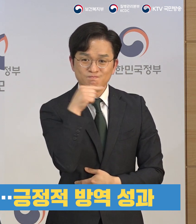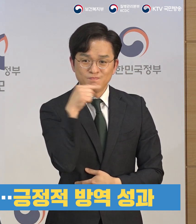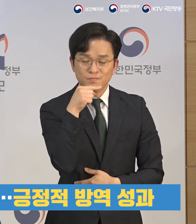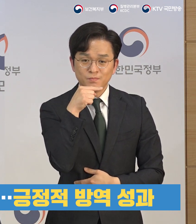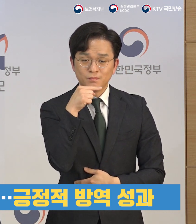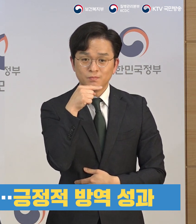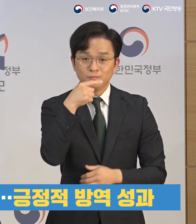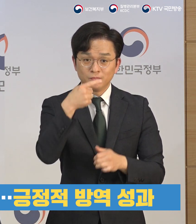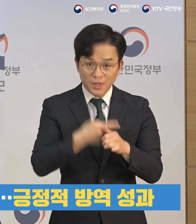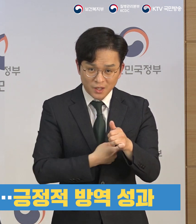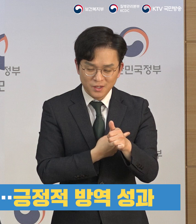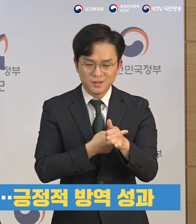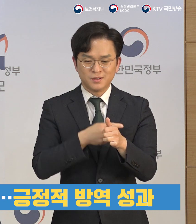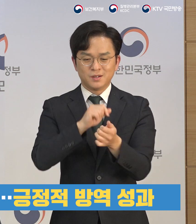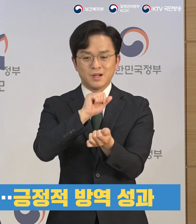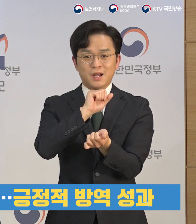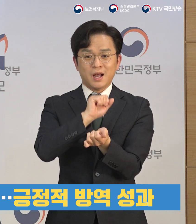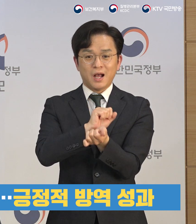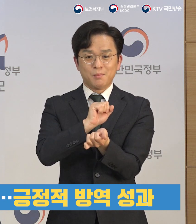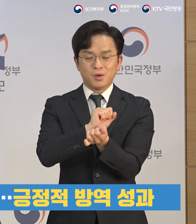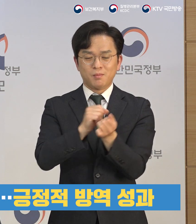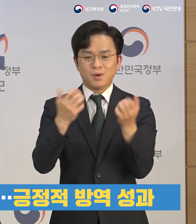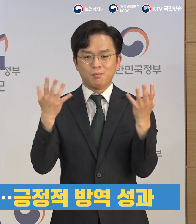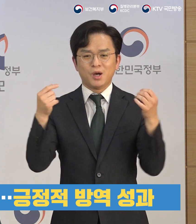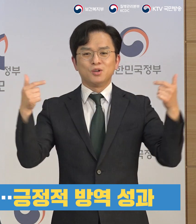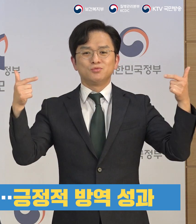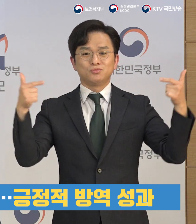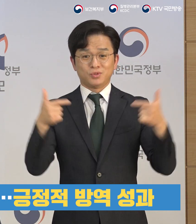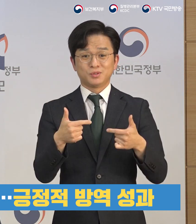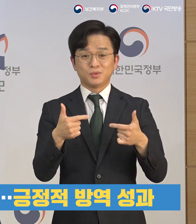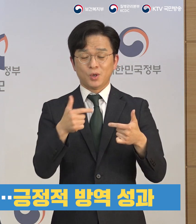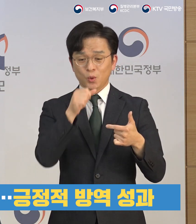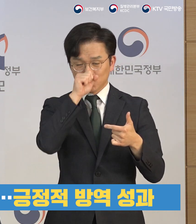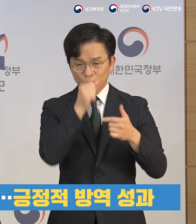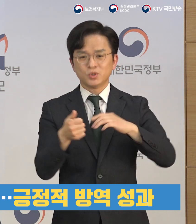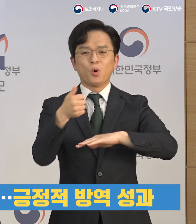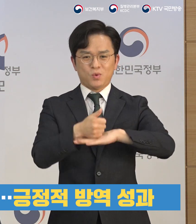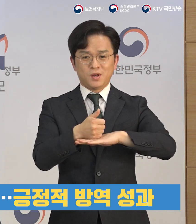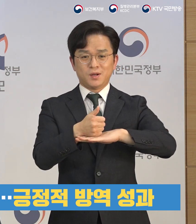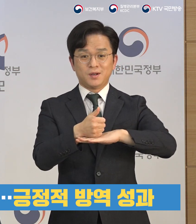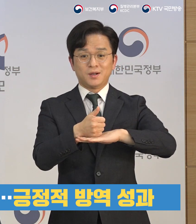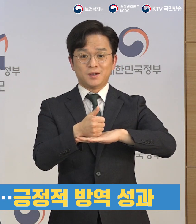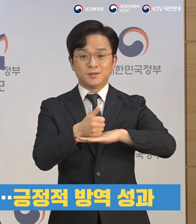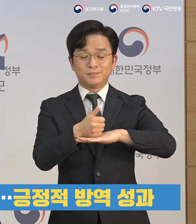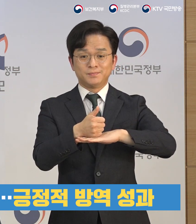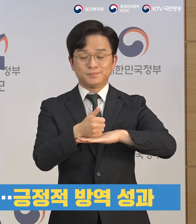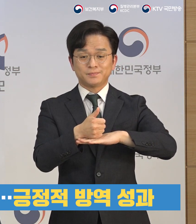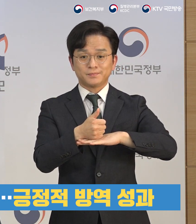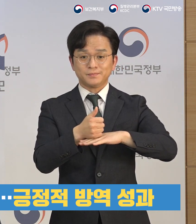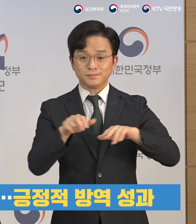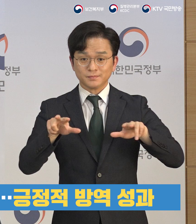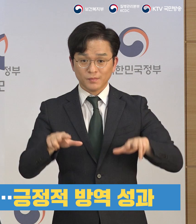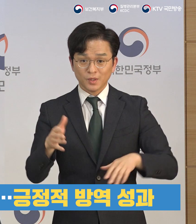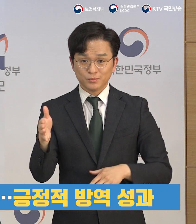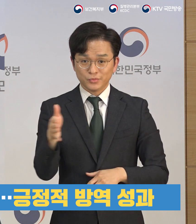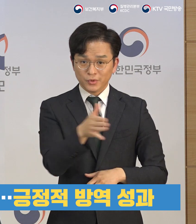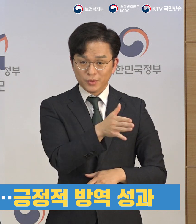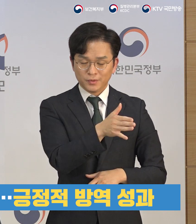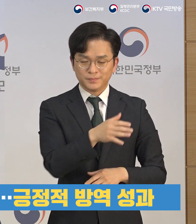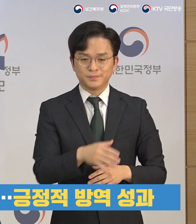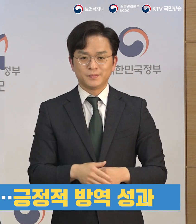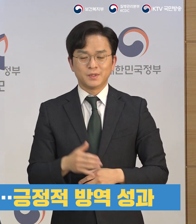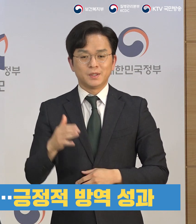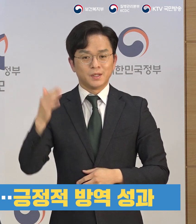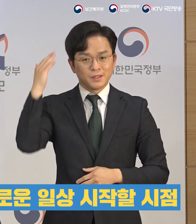적극적인 사회적 그리 2기 이행을 통해 긍정적인 방역 성깔을 만들었습니다 이제 이러한 경험과